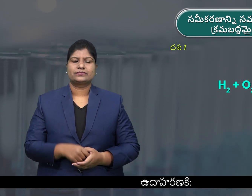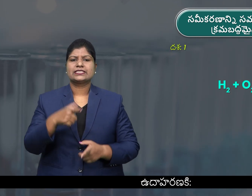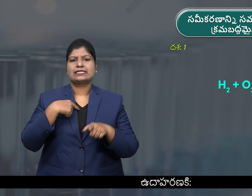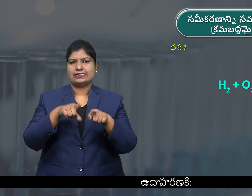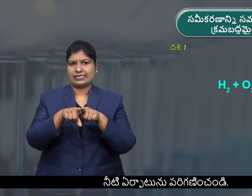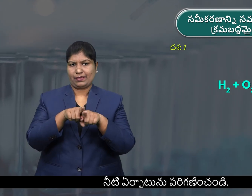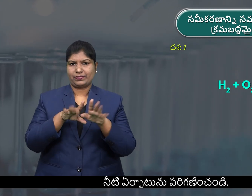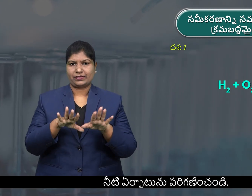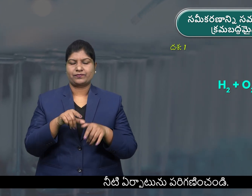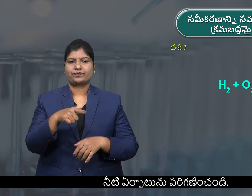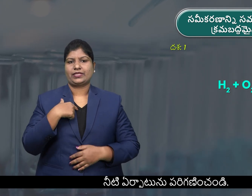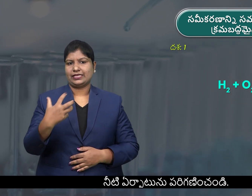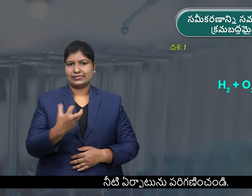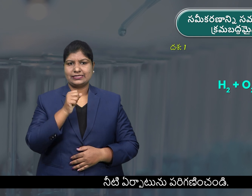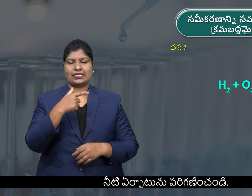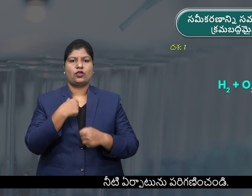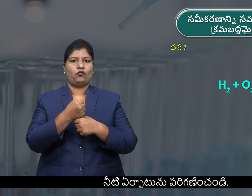ఉదాహరణకి నీటి ఏర్పాటును పరిగణించండి.